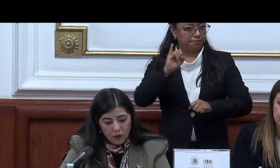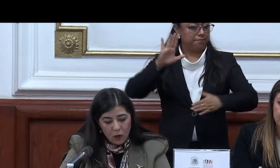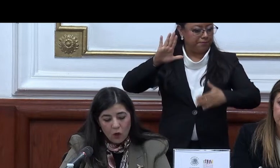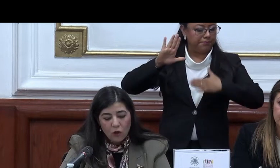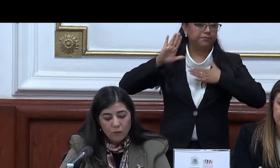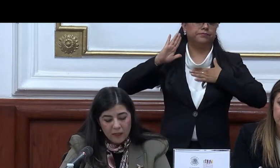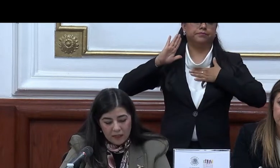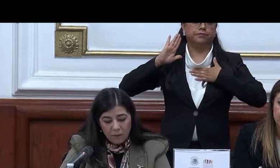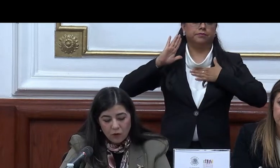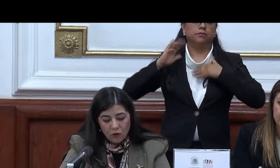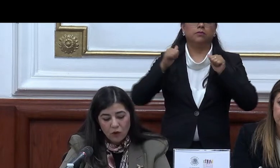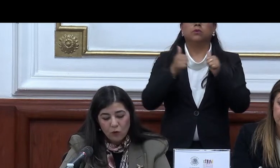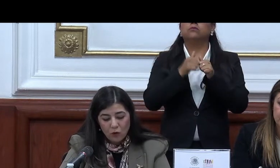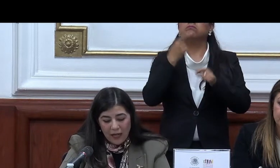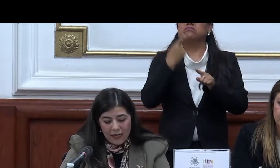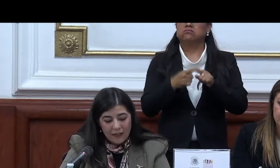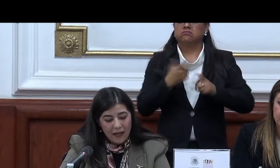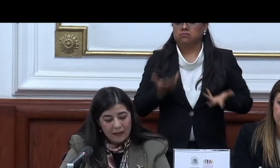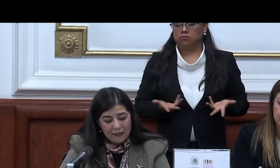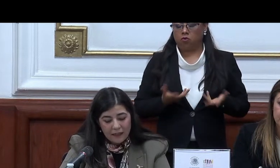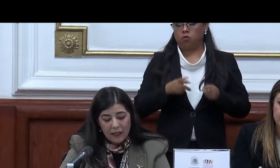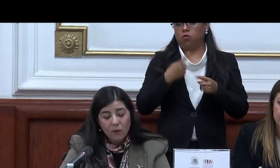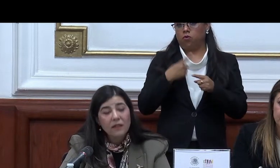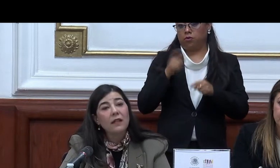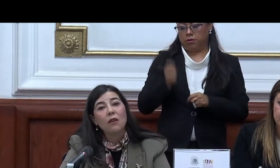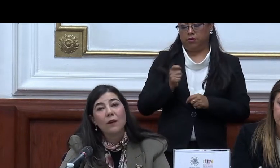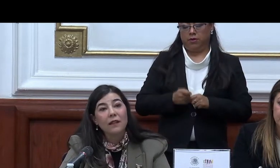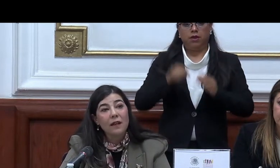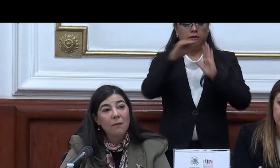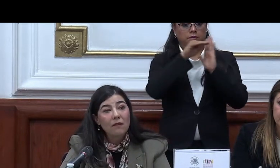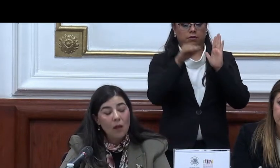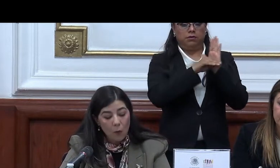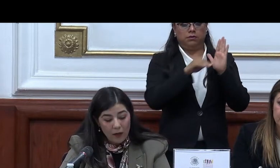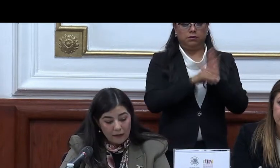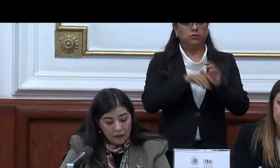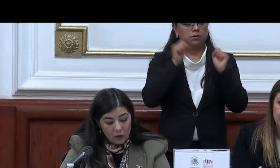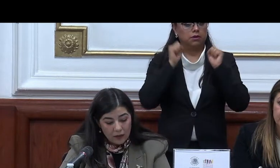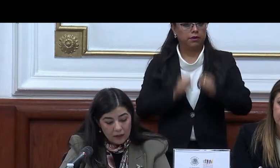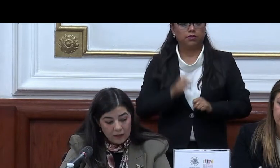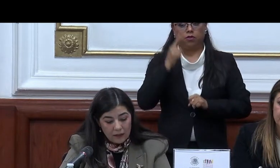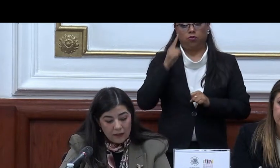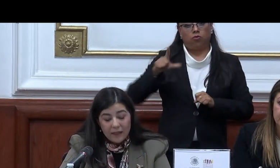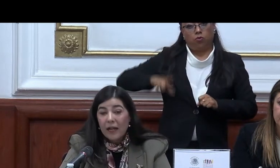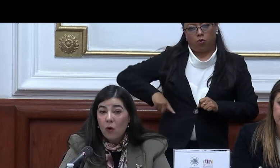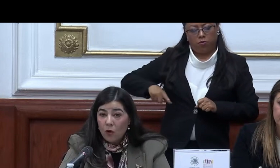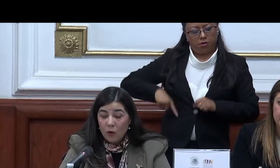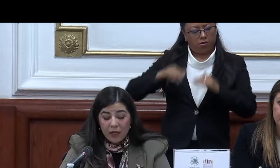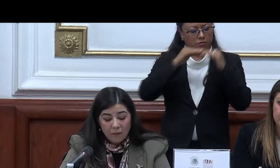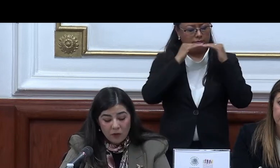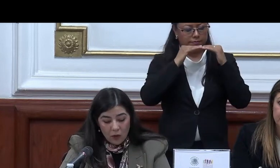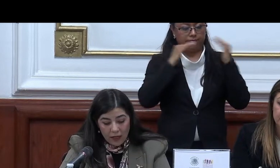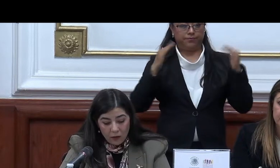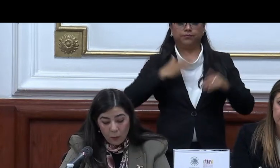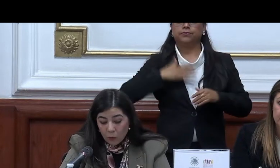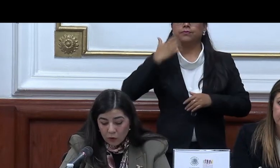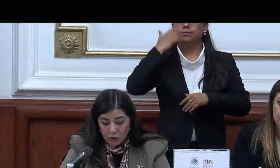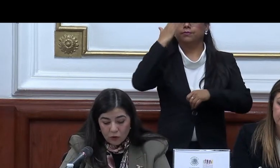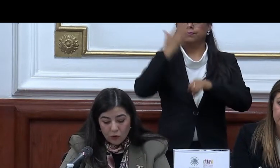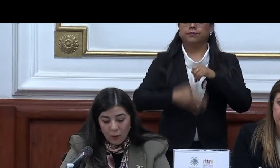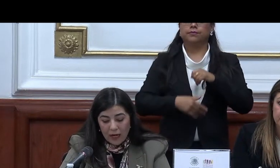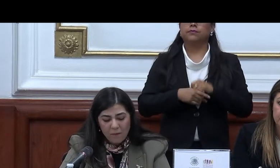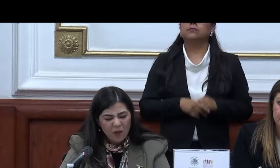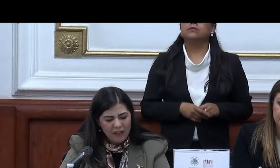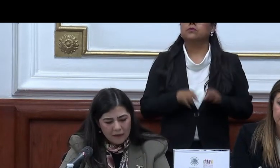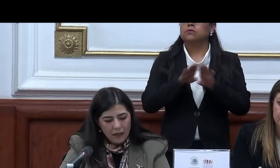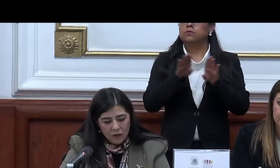compromiso con los principios constitucionales que garantizan a un Estado verdaderamente democrático. Quisiera concluir mencionando puntos